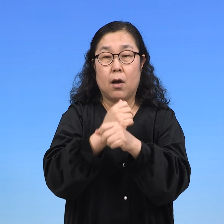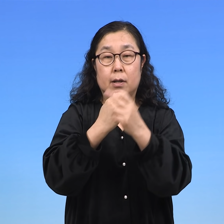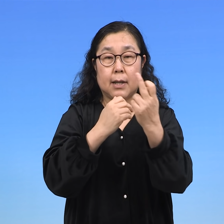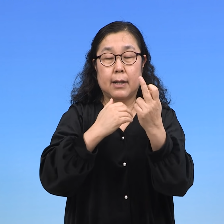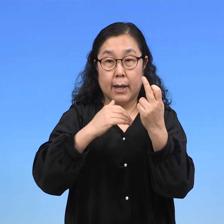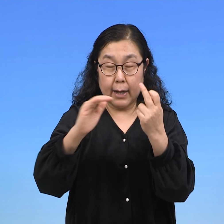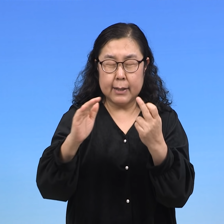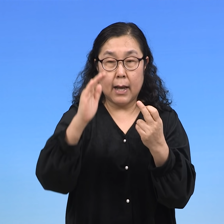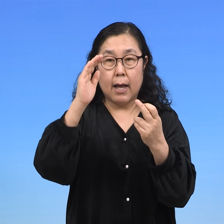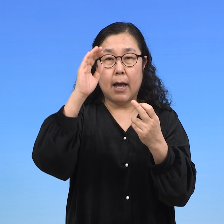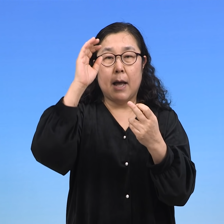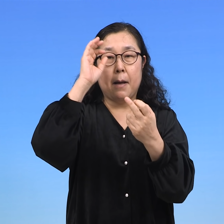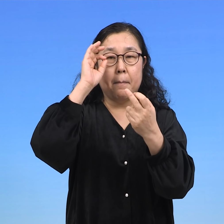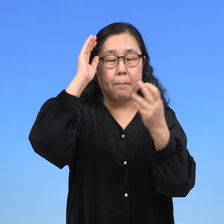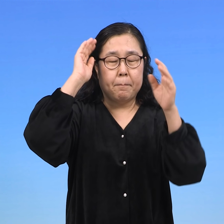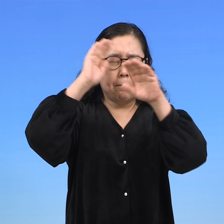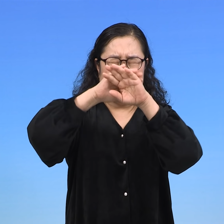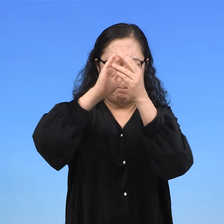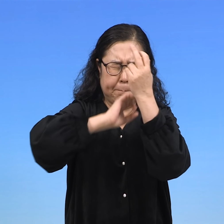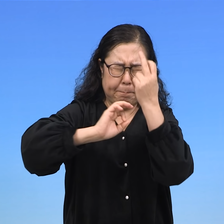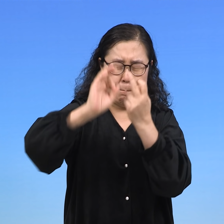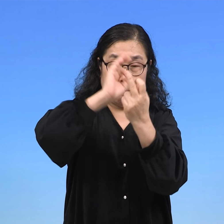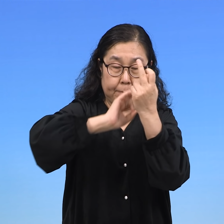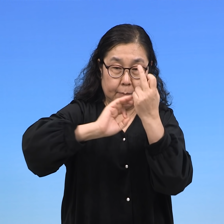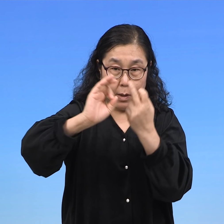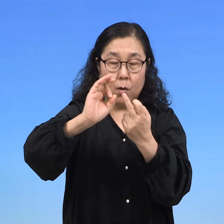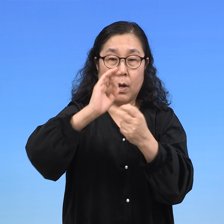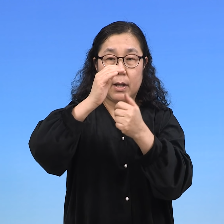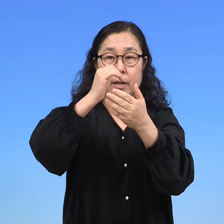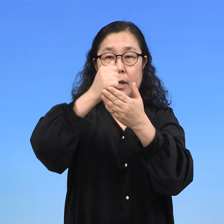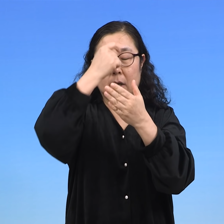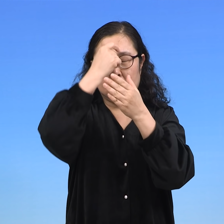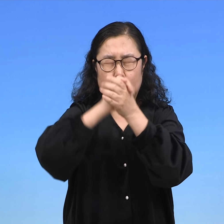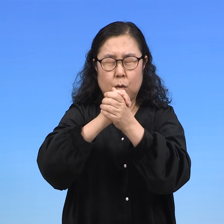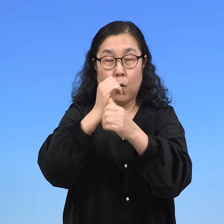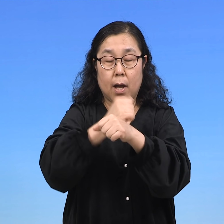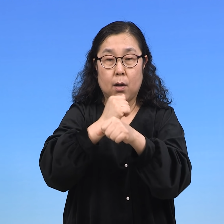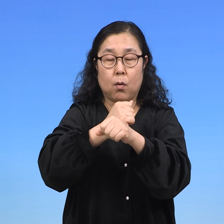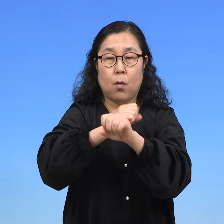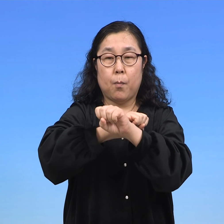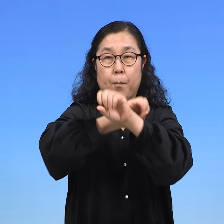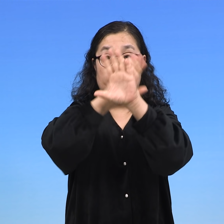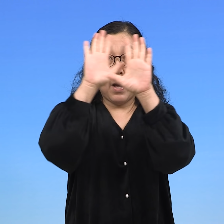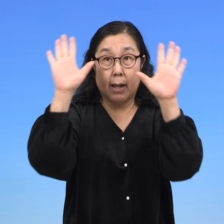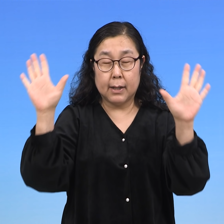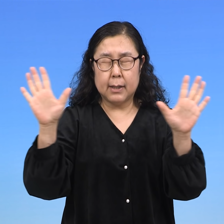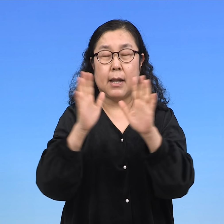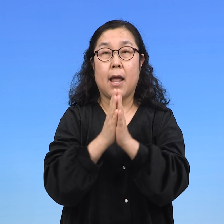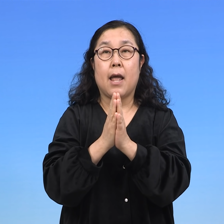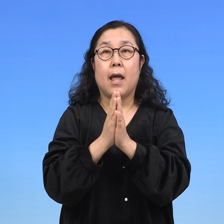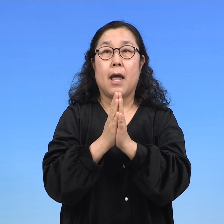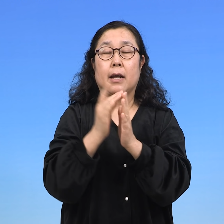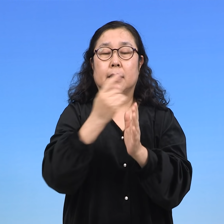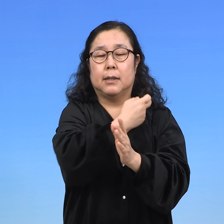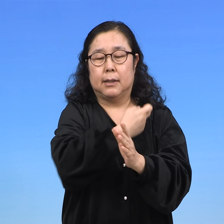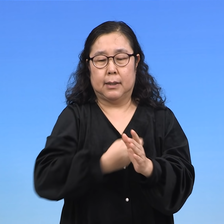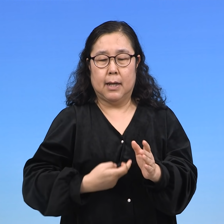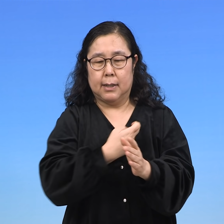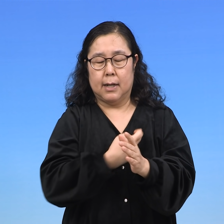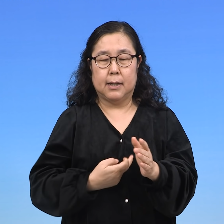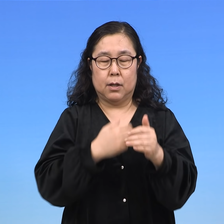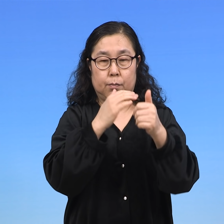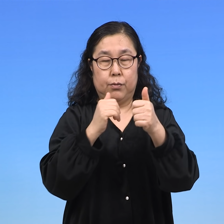가사 밤이 새도록 하나님께 기도하시고 밝음에 그 제자들을 부르사 그 중에서 12를 택하여